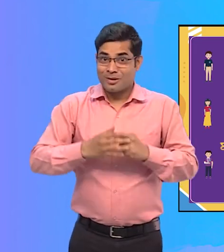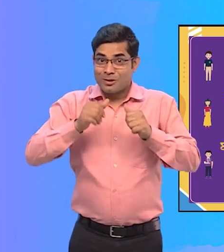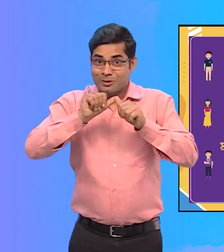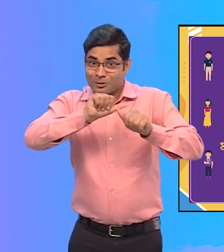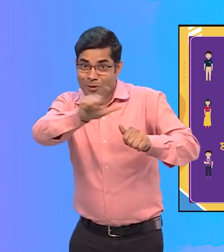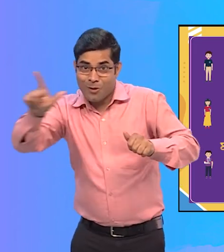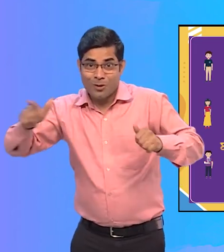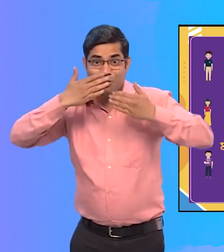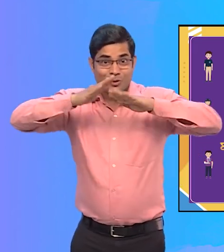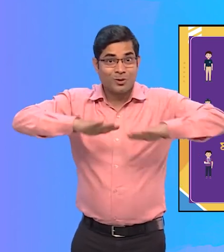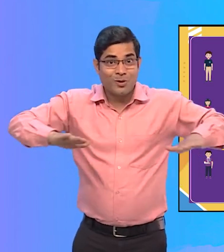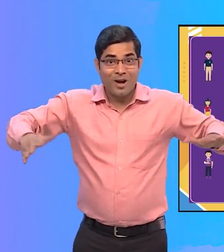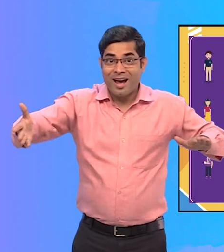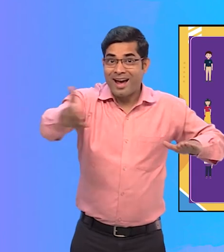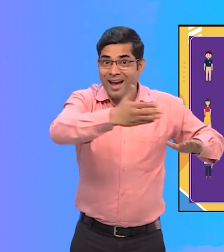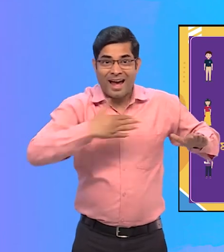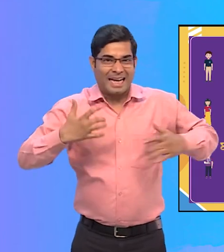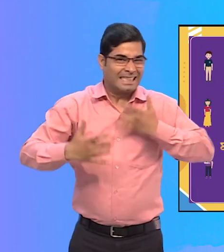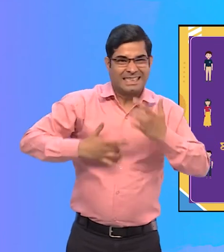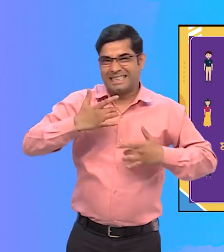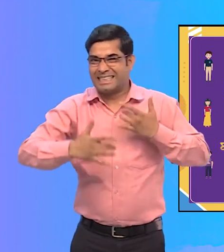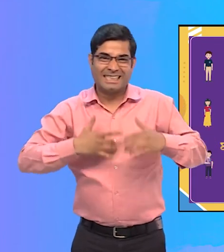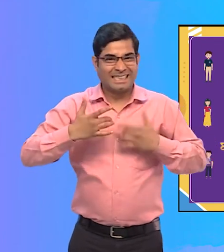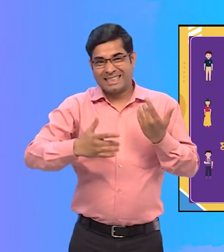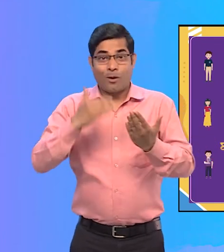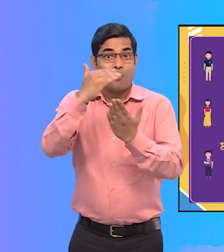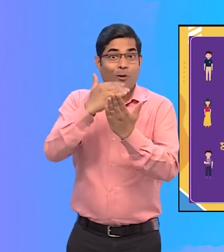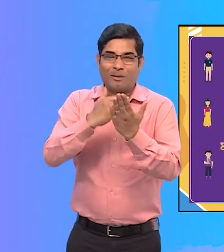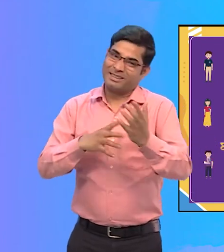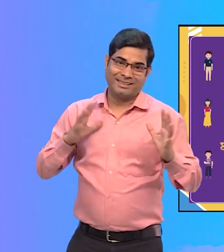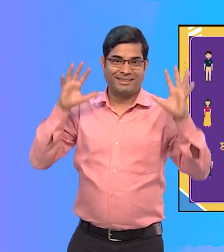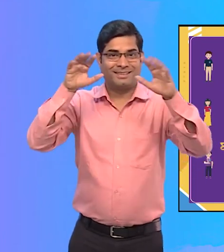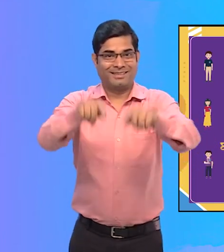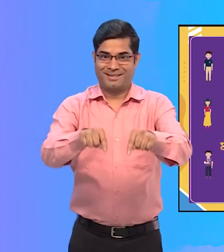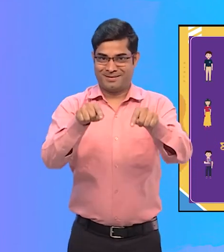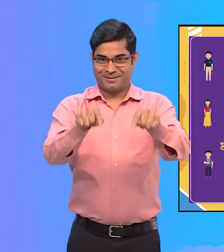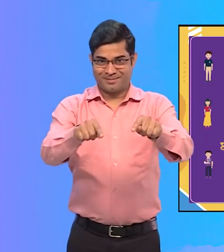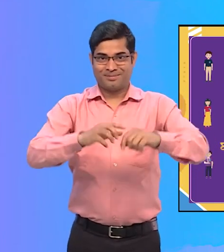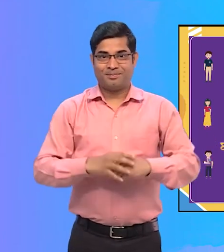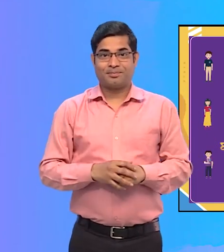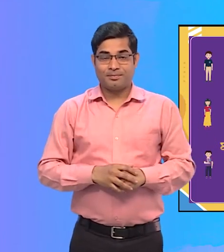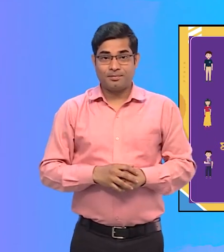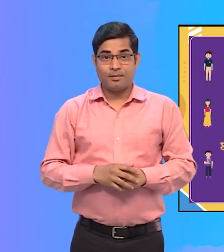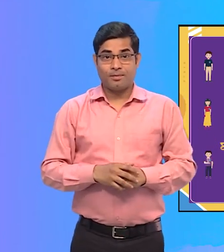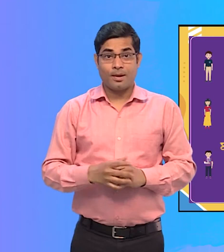ये सभी छात्र इस कार्यक्रम में कला एवम सांस्कृतिक गतिविधियों में भाग लेने हैं